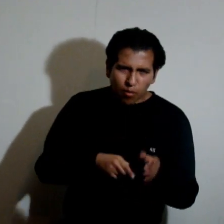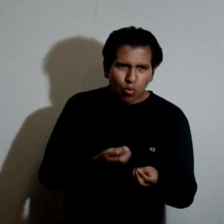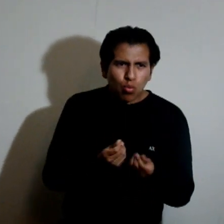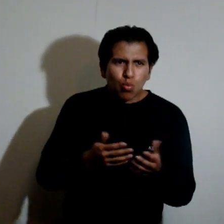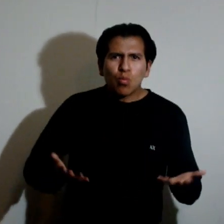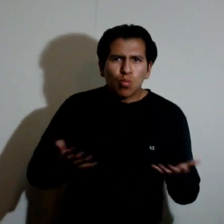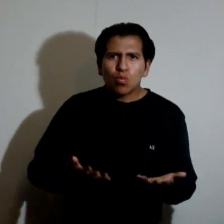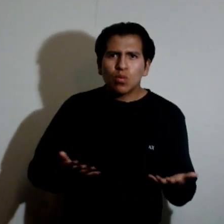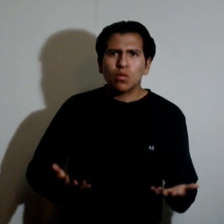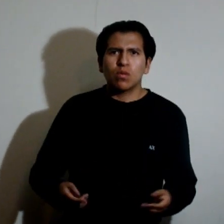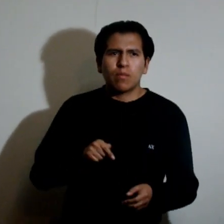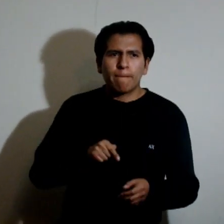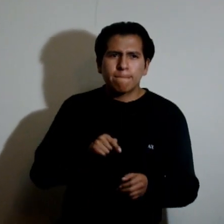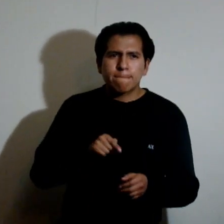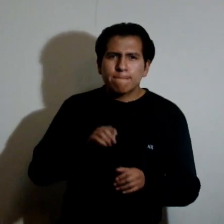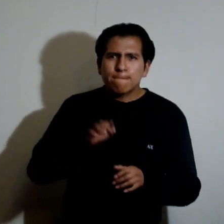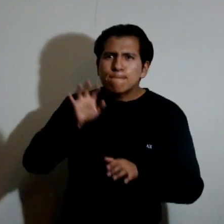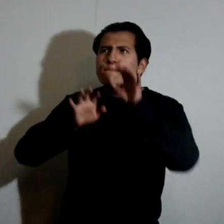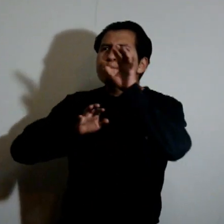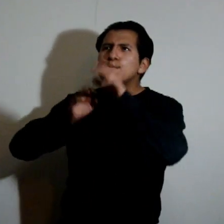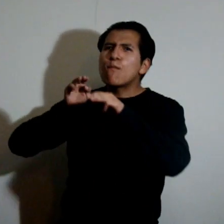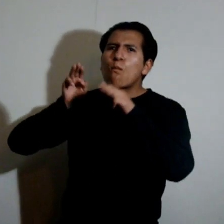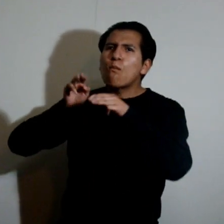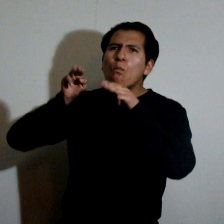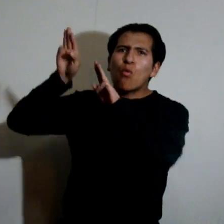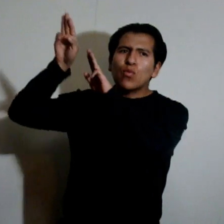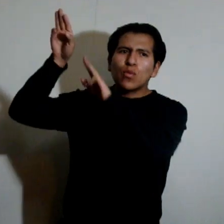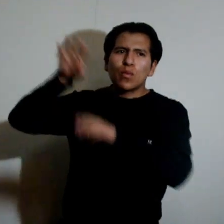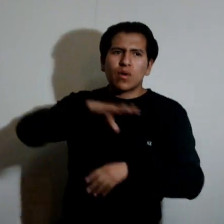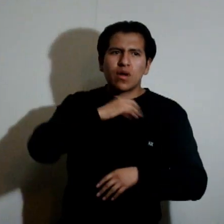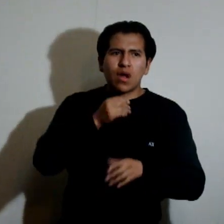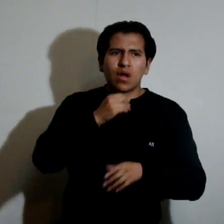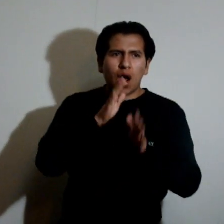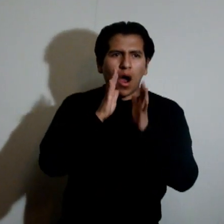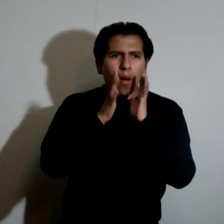Sube a las montañas y le habla el dios Sol.